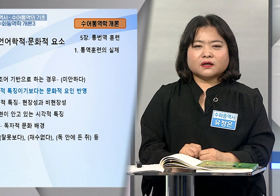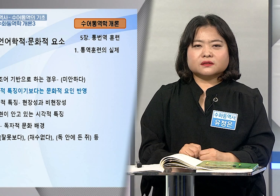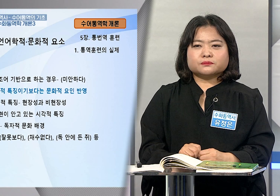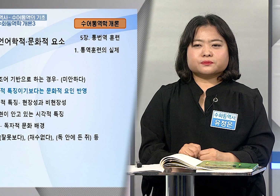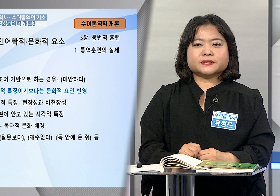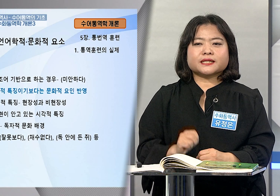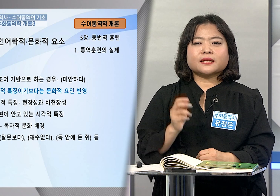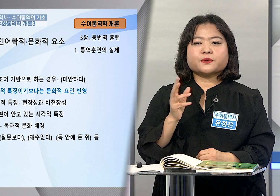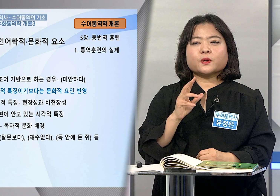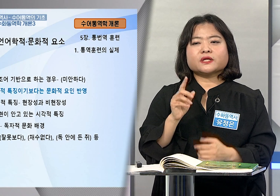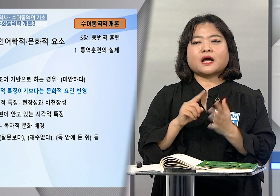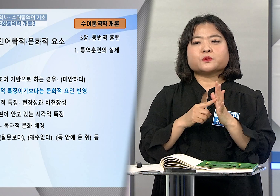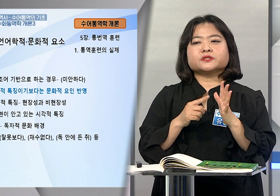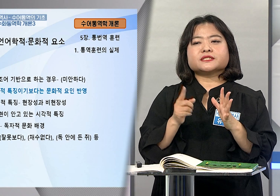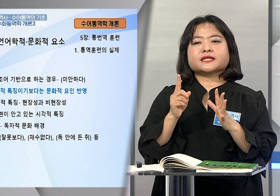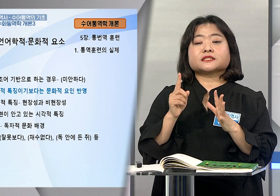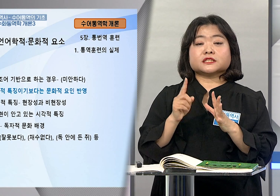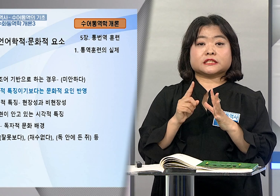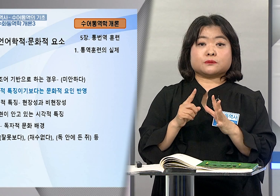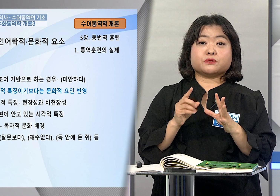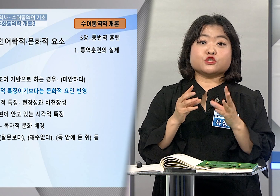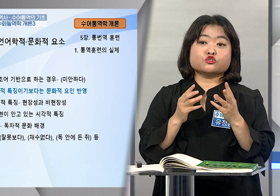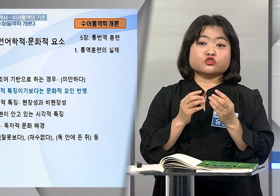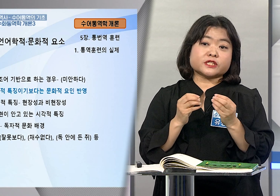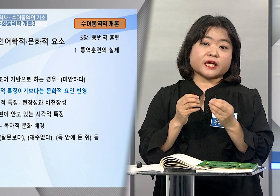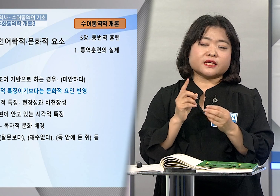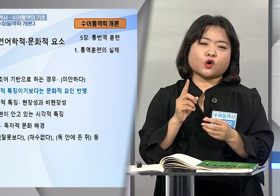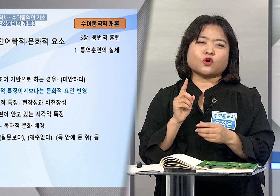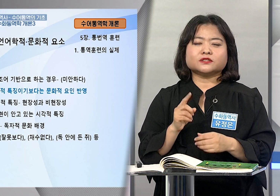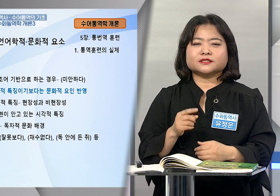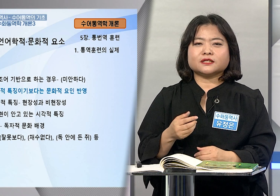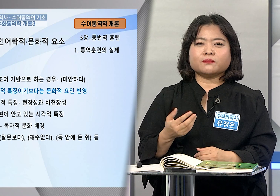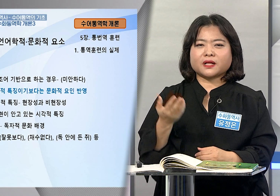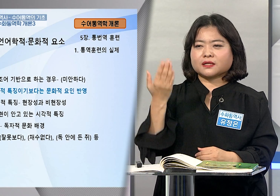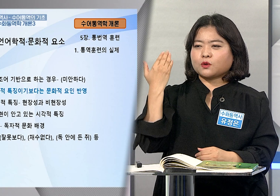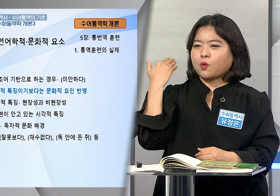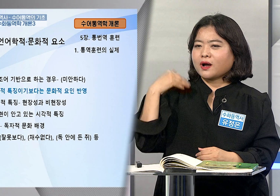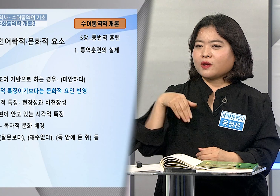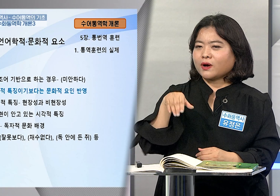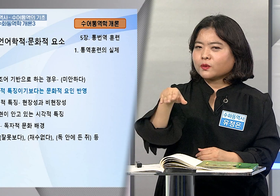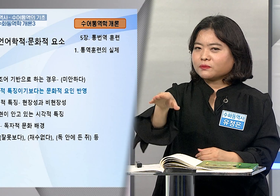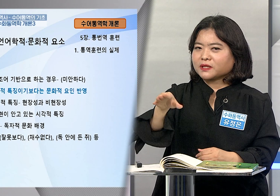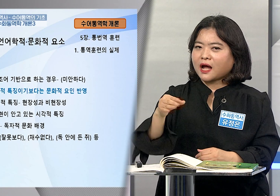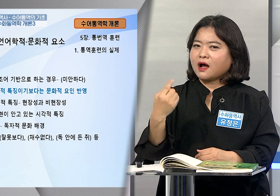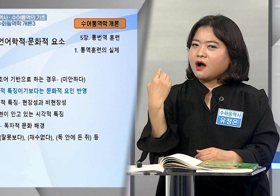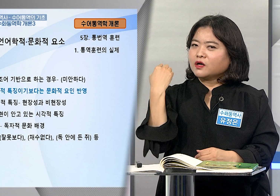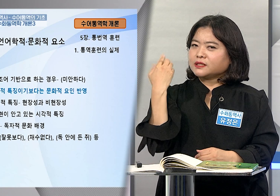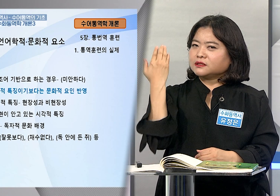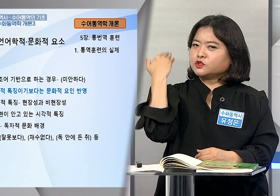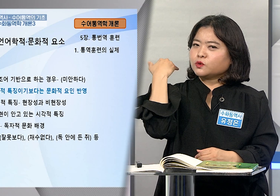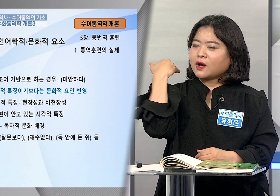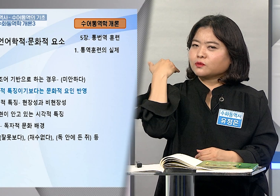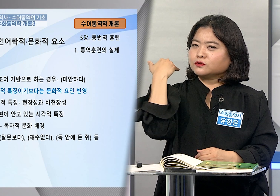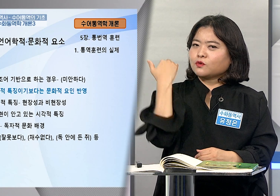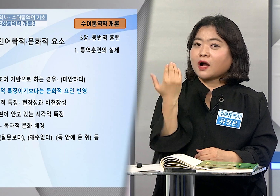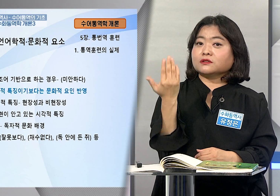어떤 시간 표현이 안고 있는 시각적 특징, 비유 체계, 저거는 이겁니다. 이 공간의 활용입니다. 어제는 뒤로 가고,